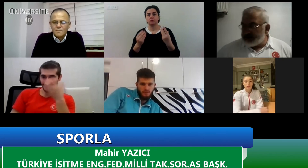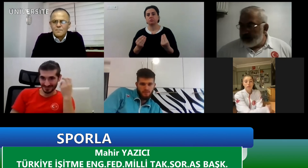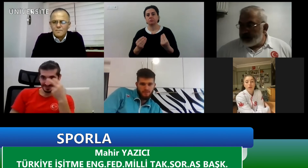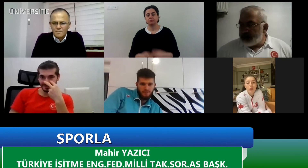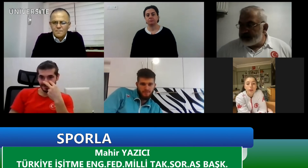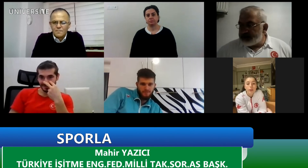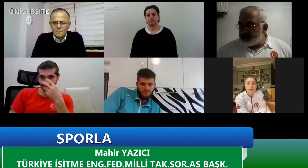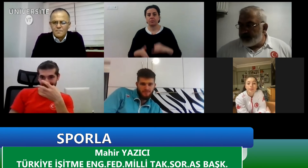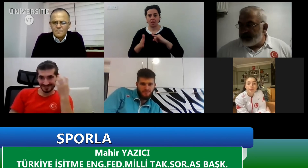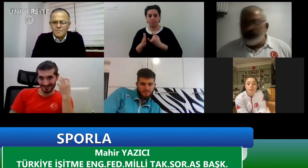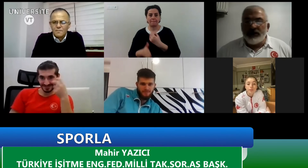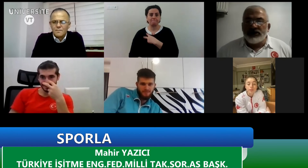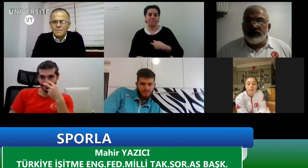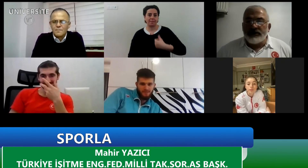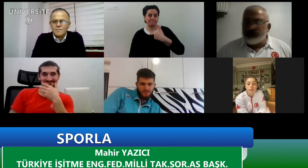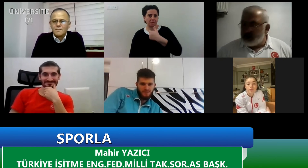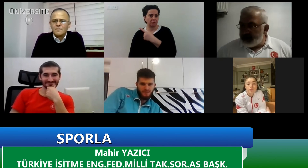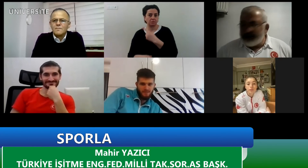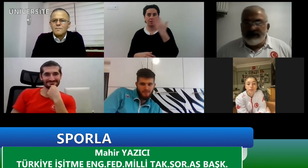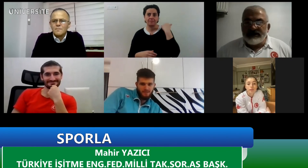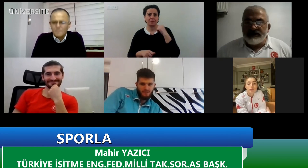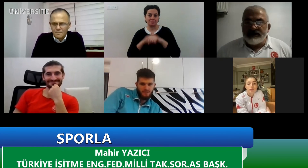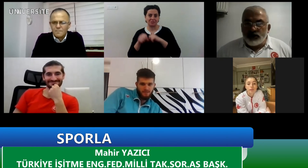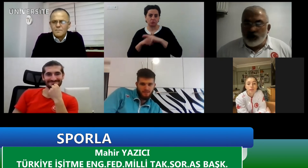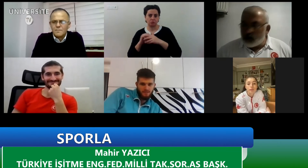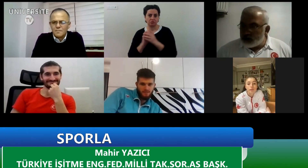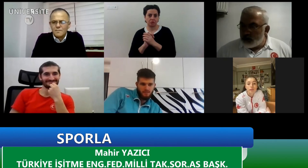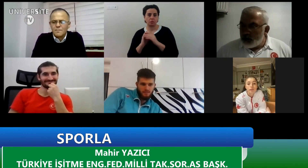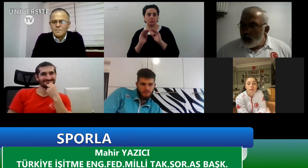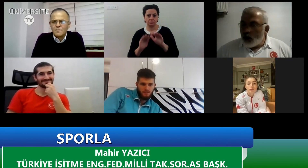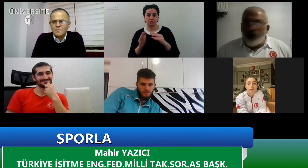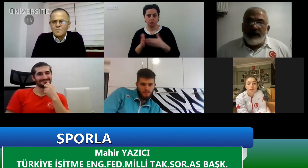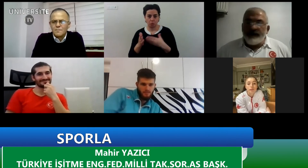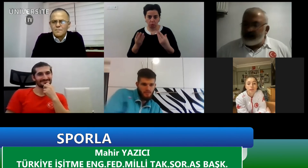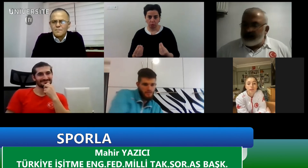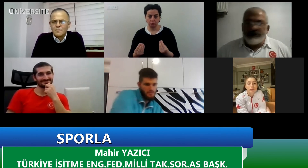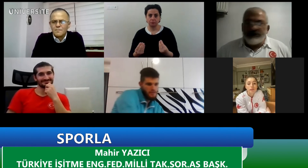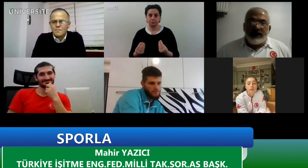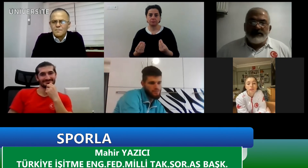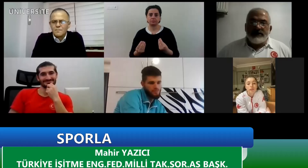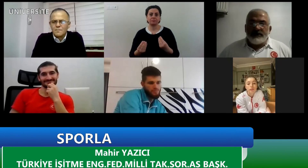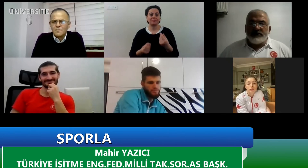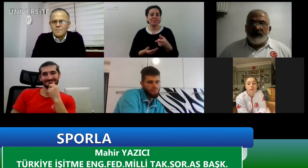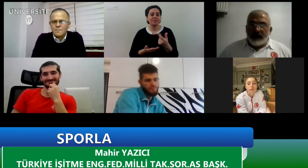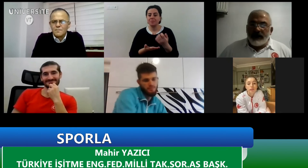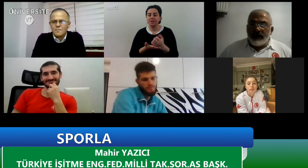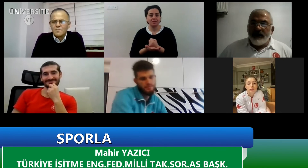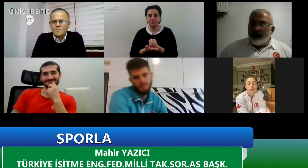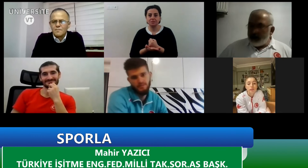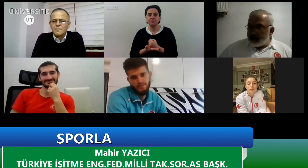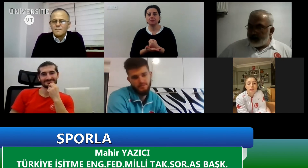Şampiyonası'nda Gaziantep Belediye Başkanımız Belediyesi sponsor oldu. Oradan ve tenisten kazandığımız